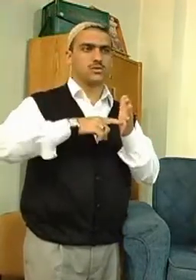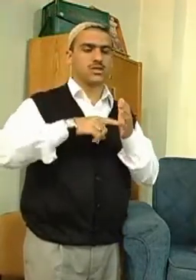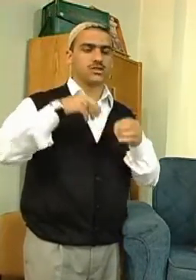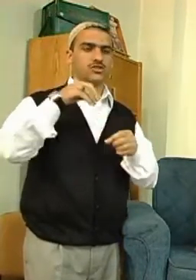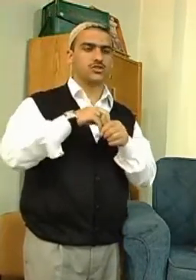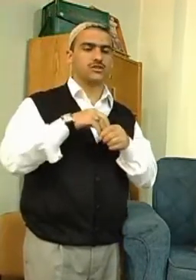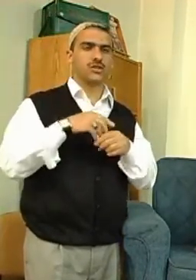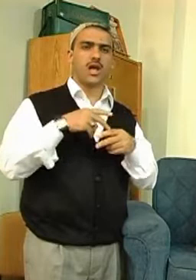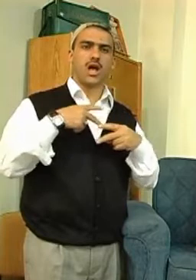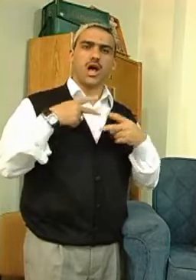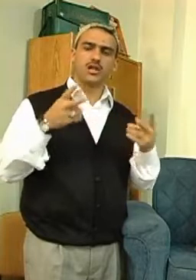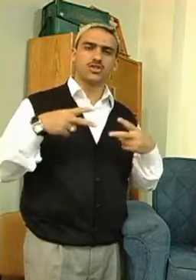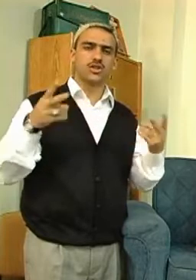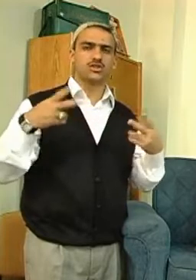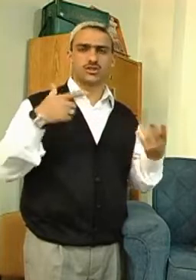insan hakkında.